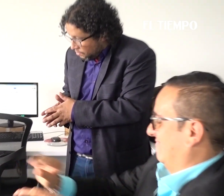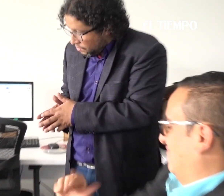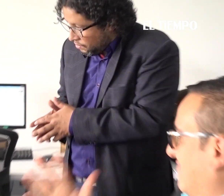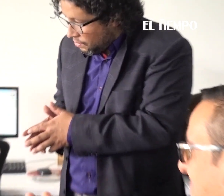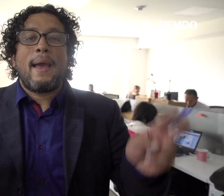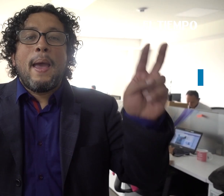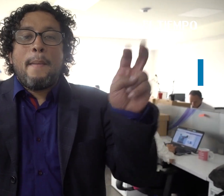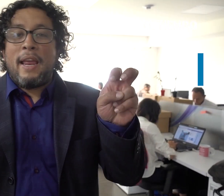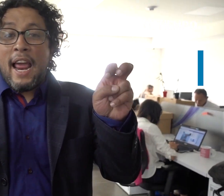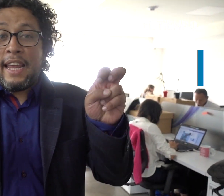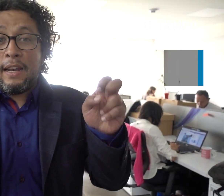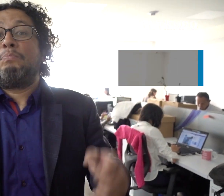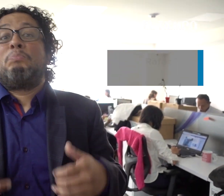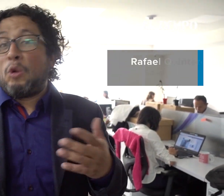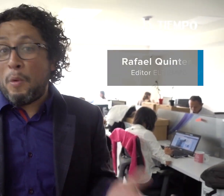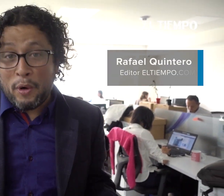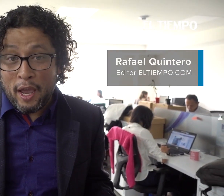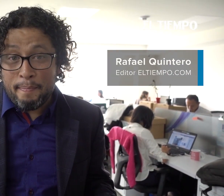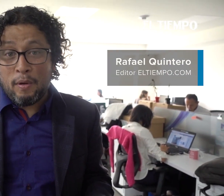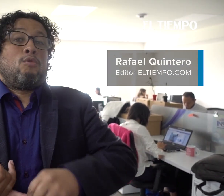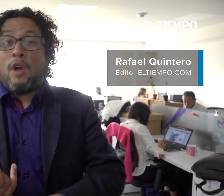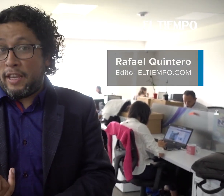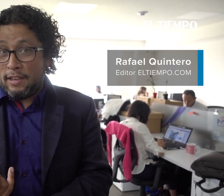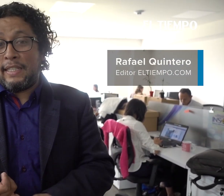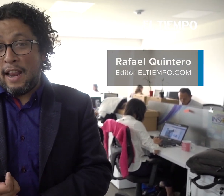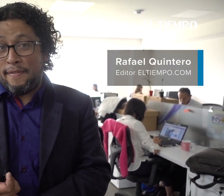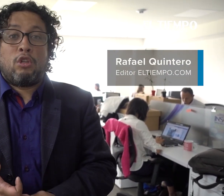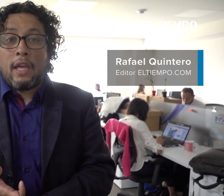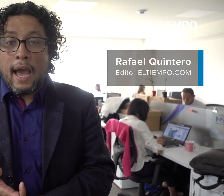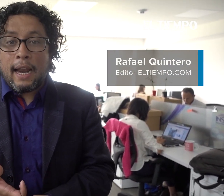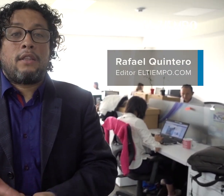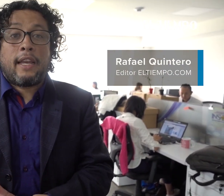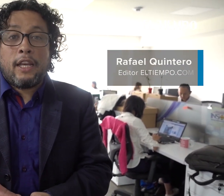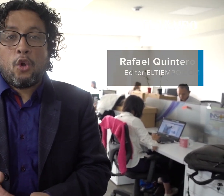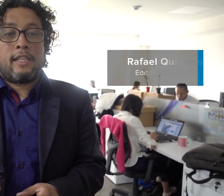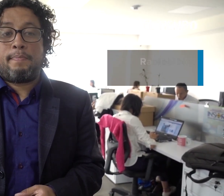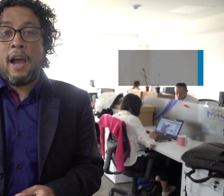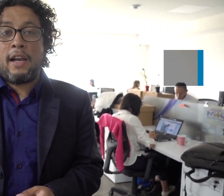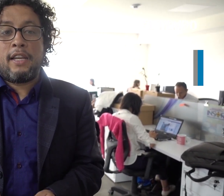lenguaje millenial Como por ejemplo, twerking, selfie, wittear, trino, spanglish